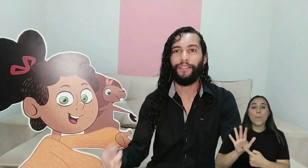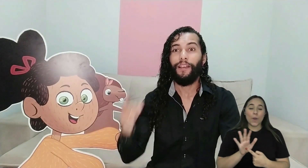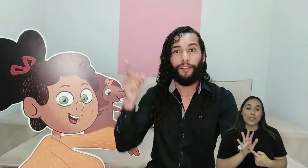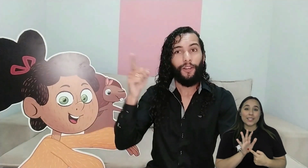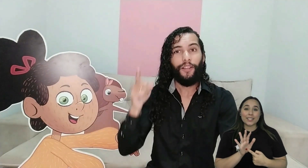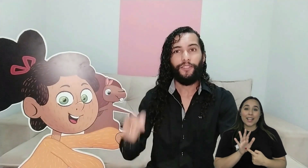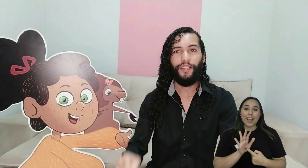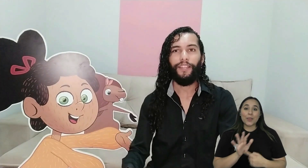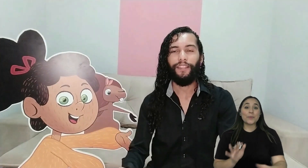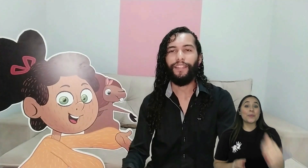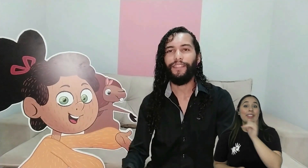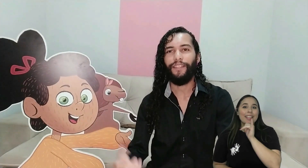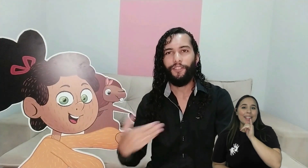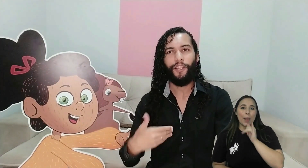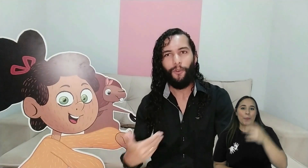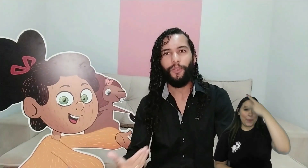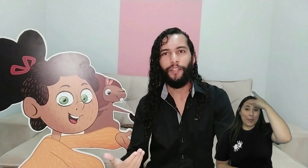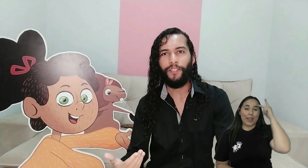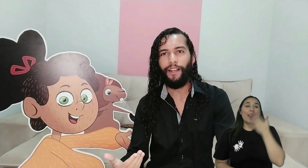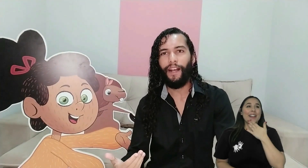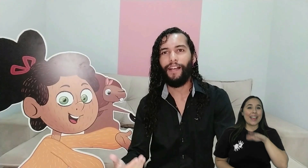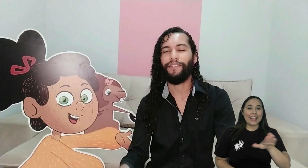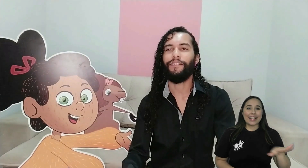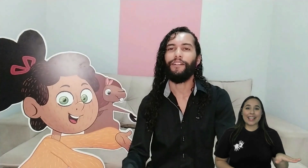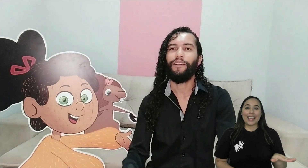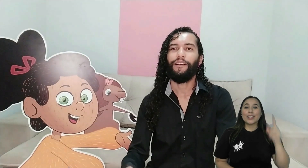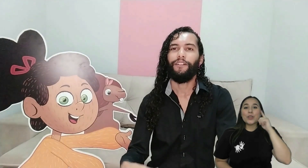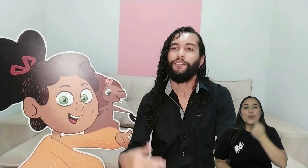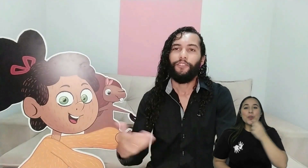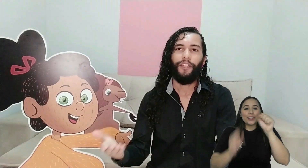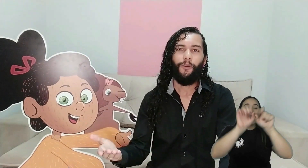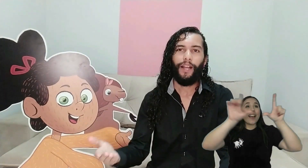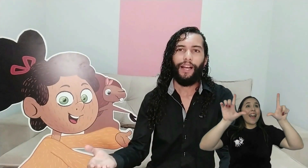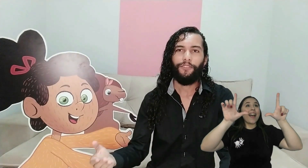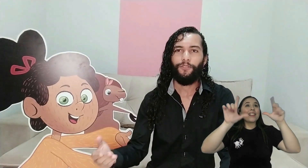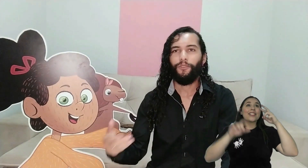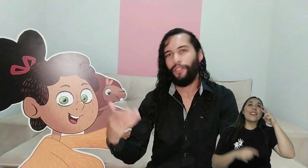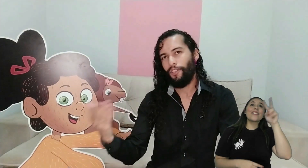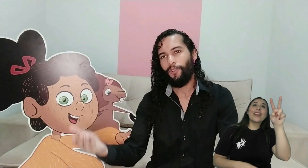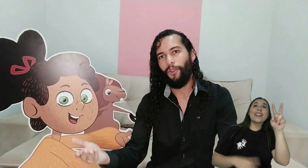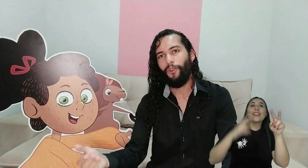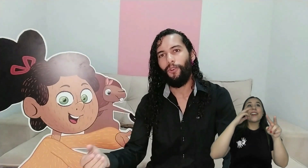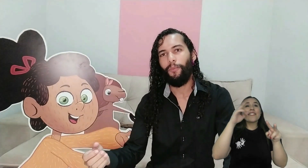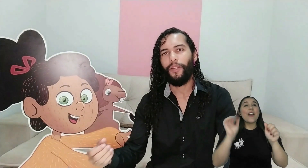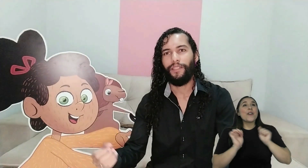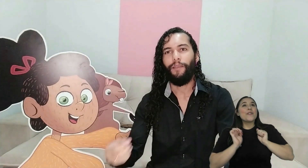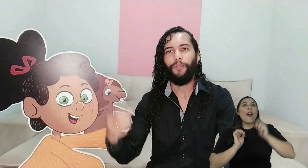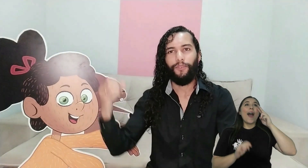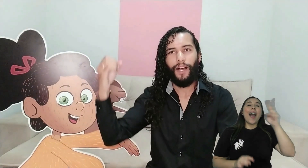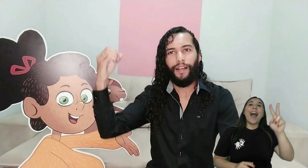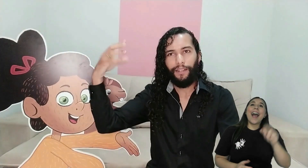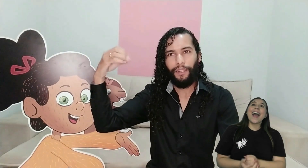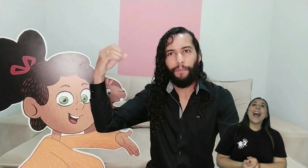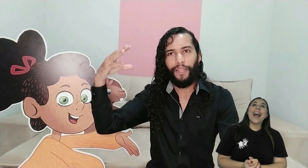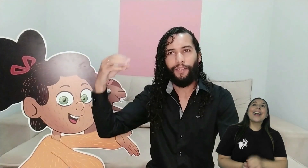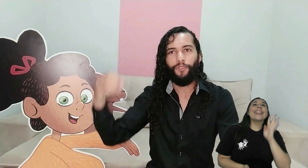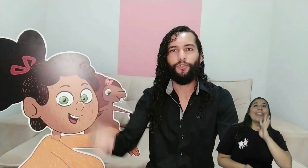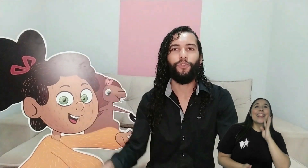seus pais: nossa, olha que interessante, é como na nossa casa. Que é o caso quando a gente colocou, por exemplo, a campainha